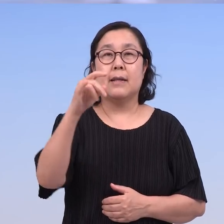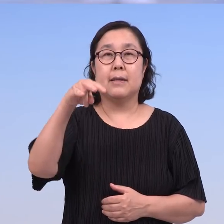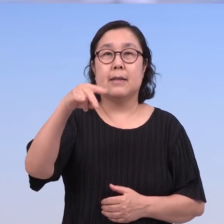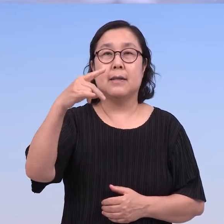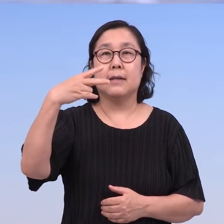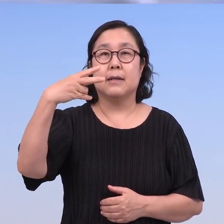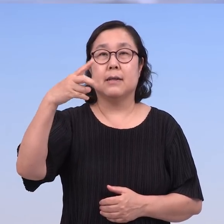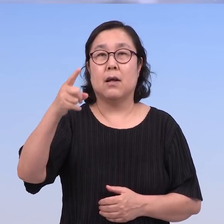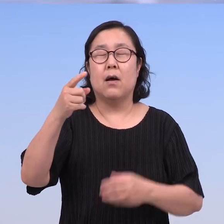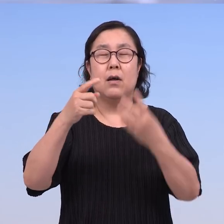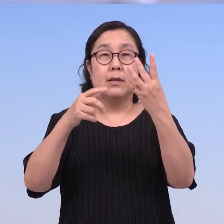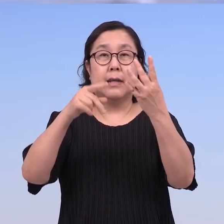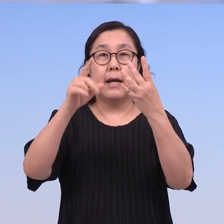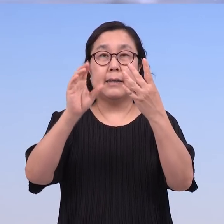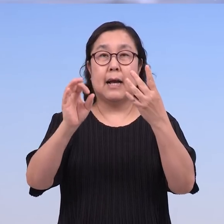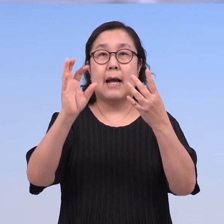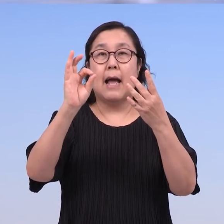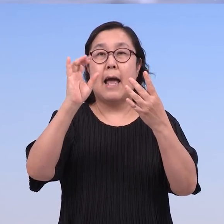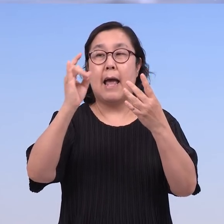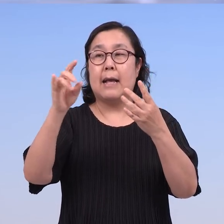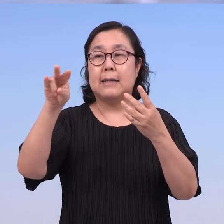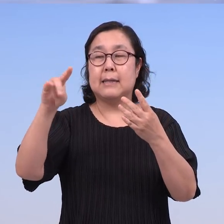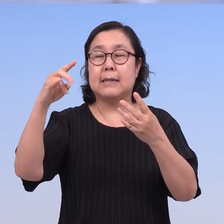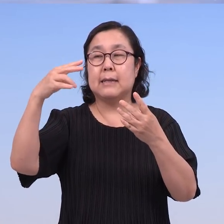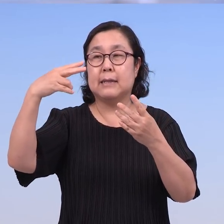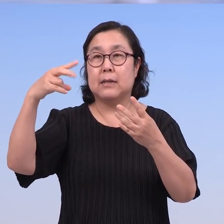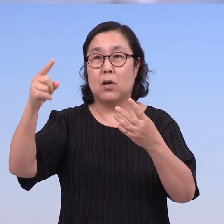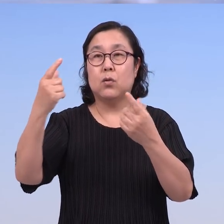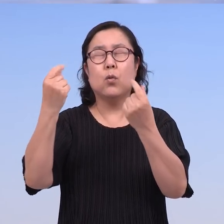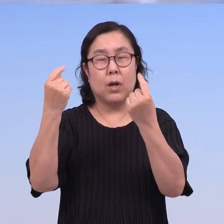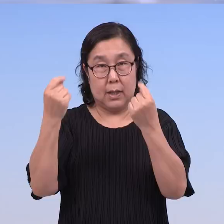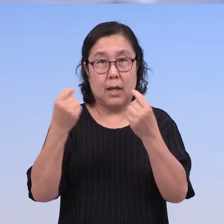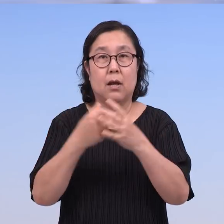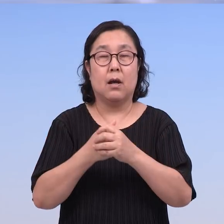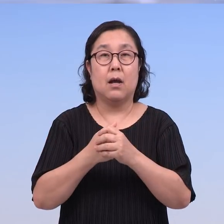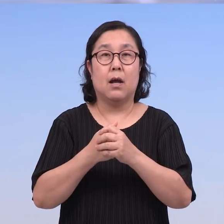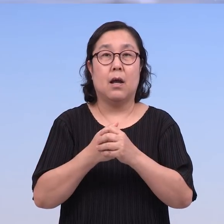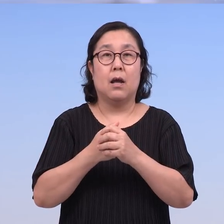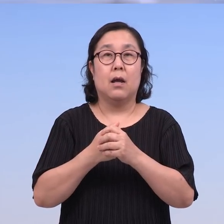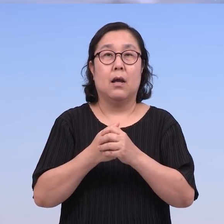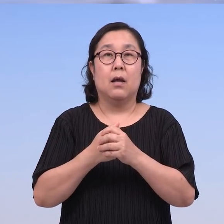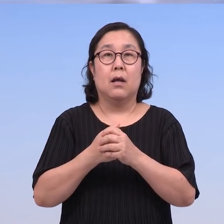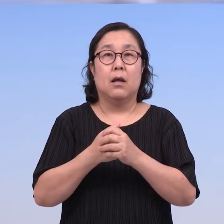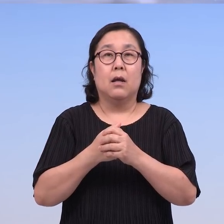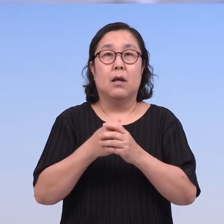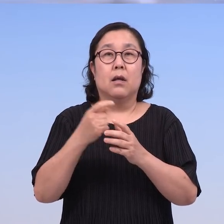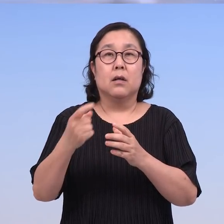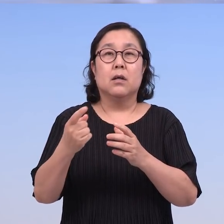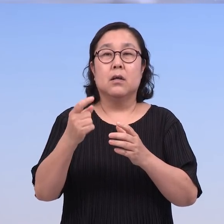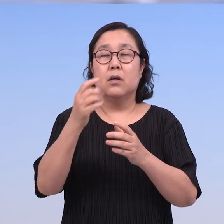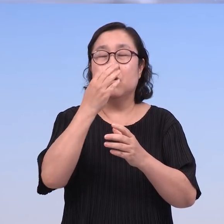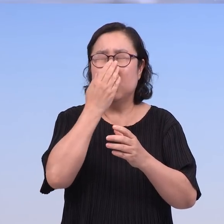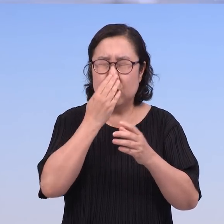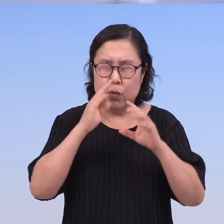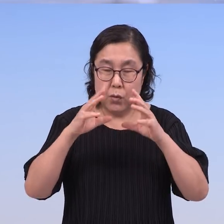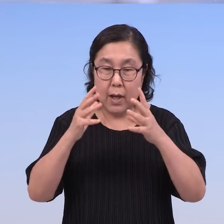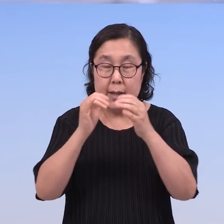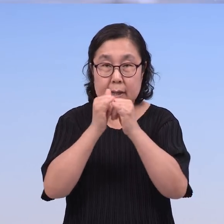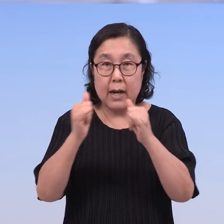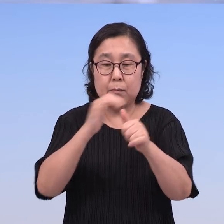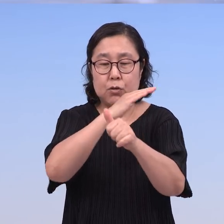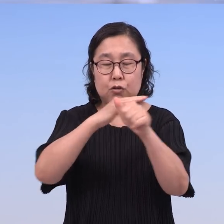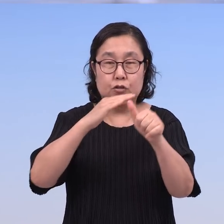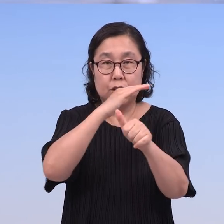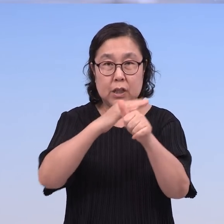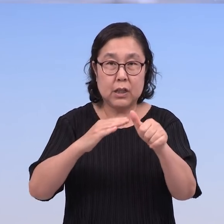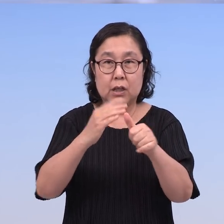에스더 4장에 나오는 그 에스더라는 그 여성도 마찬가지 아닙니까? 하만의 유대민족 말살